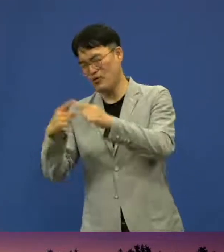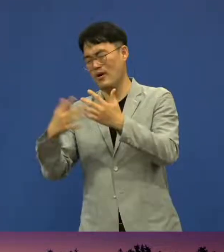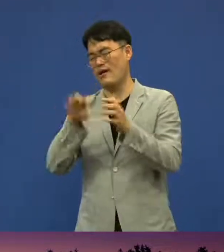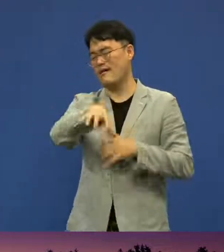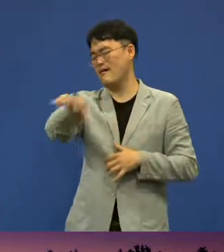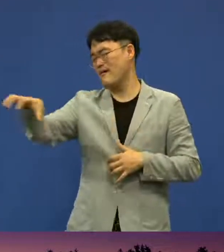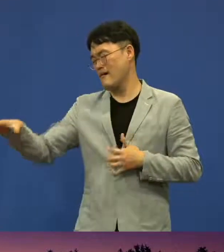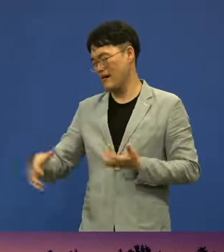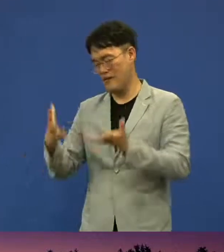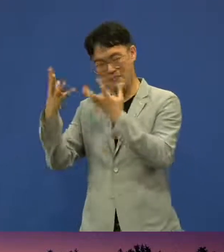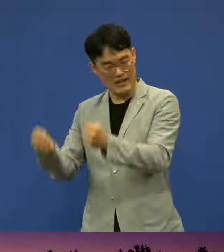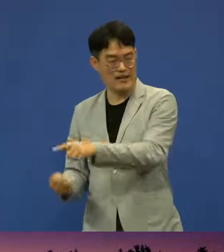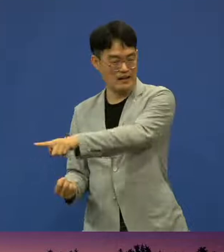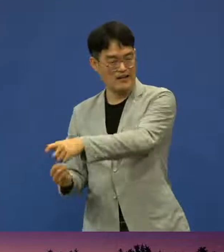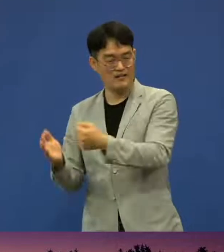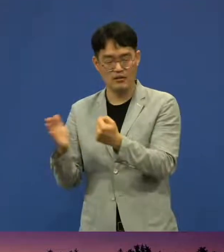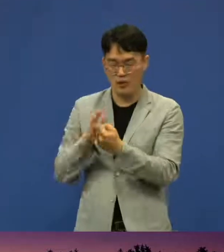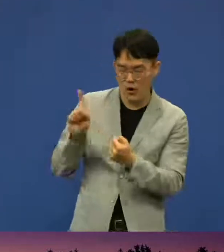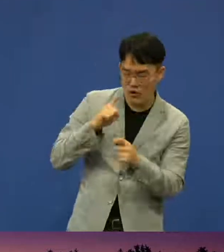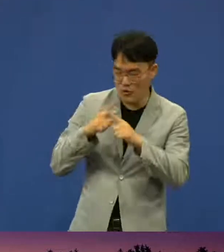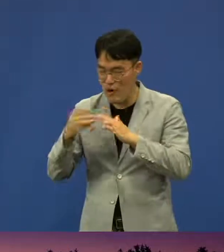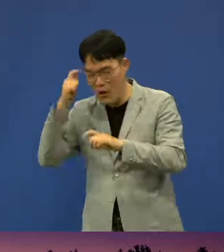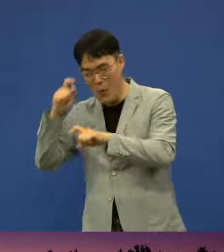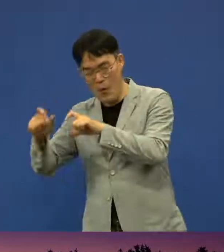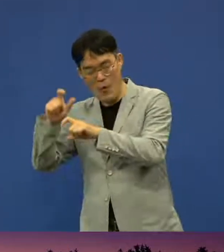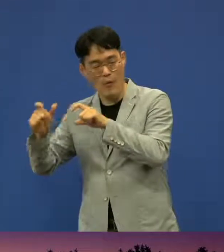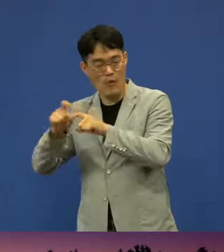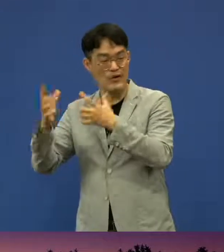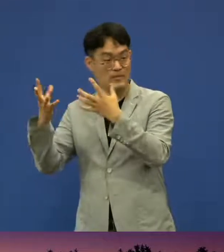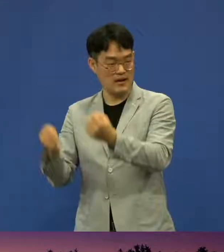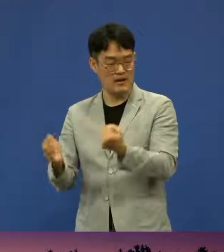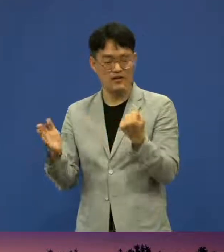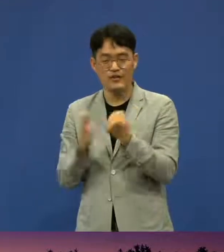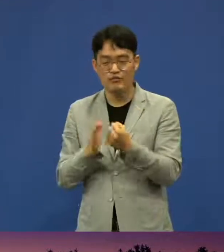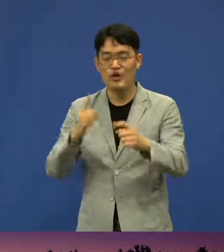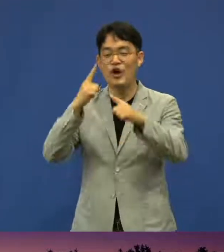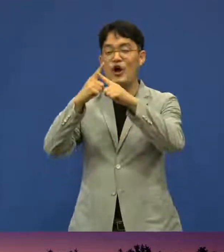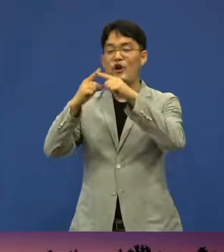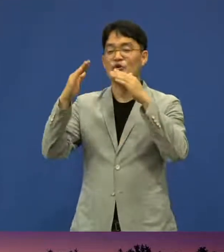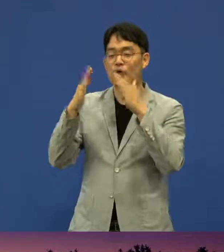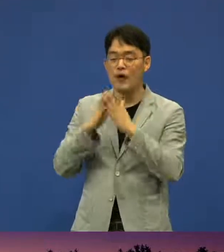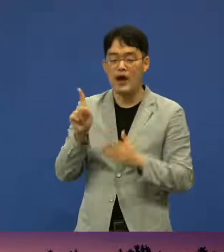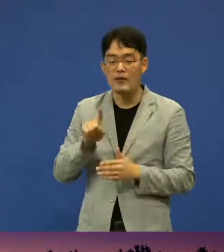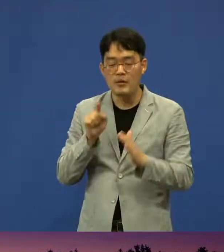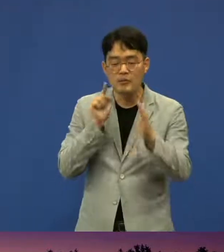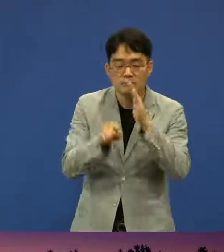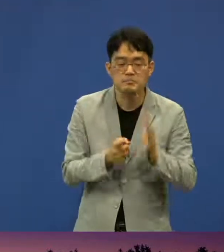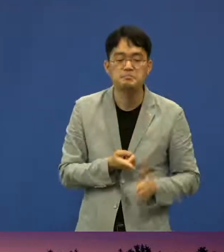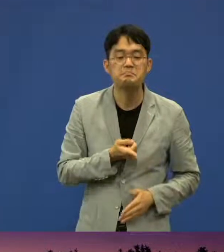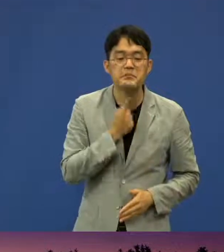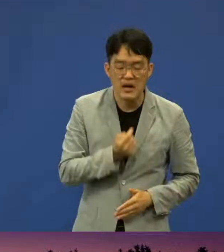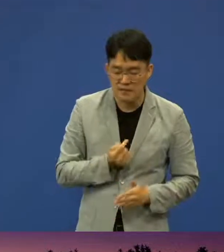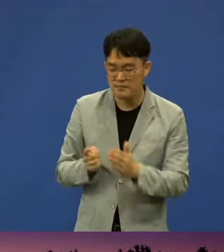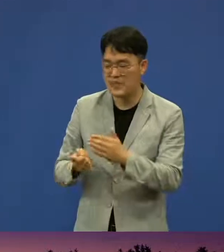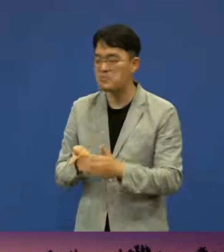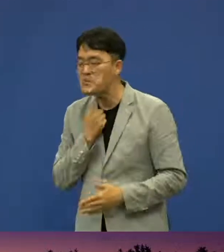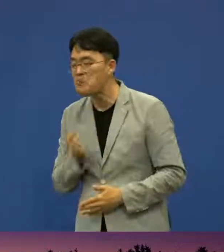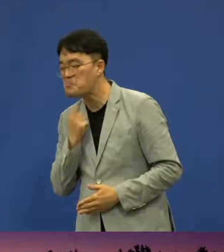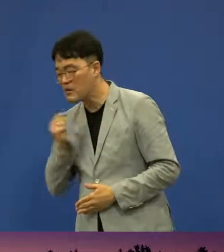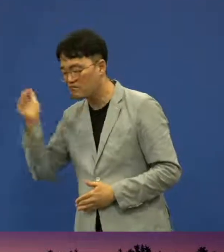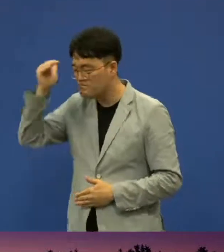여기도 마찬가지겠지만 교회를 등록하기 전에 교회 쇼핑을 다 한번 해보고 이렇게 결정을 하게 되죠.